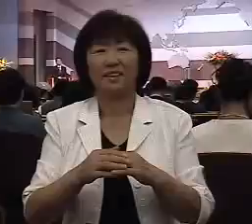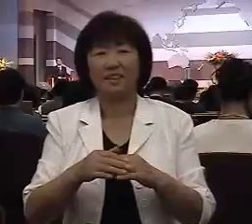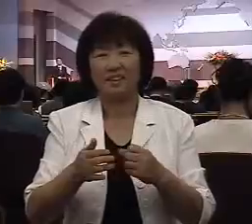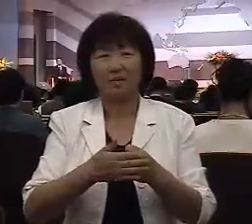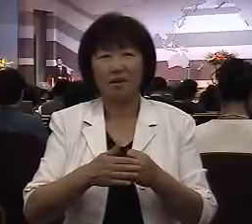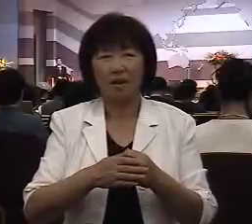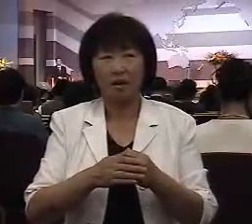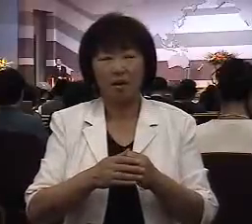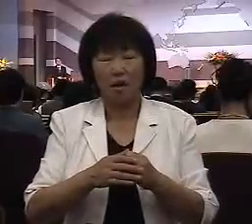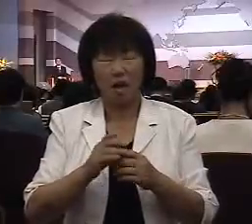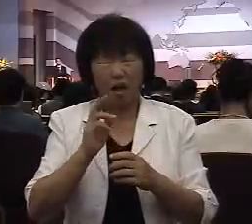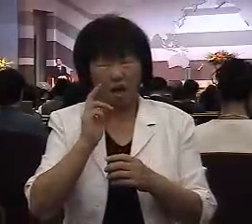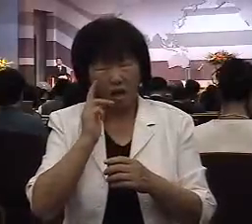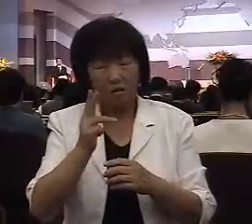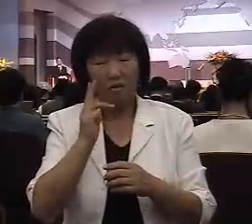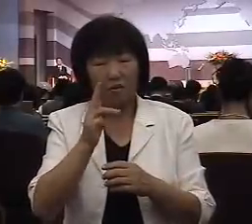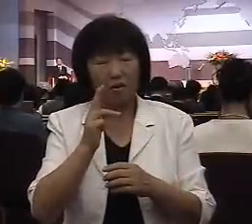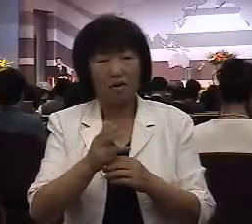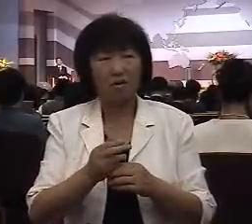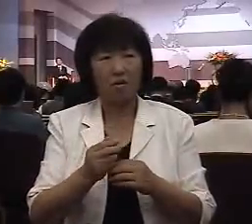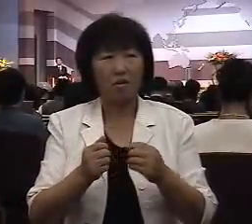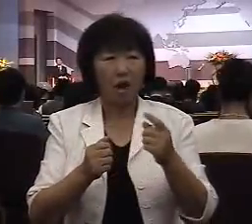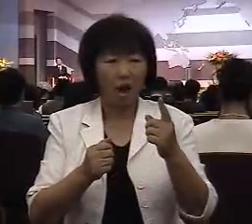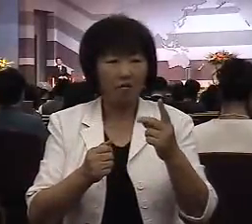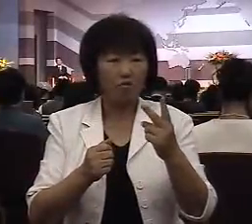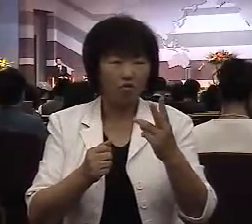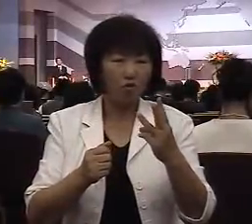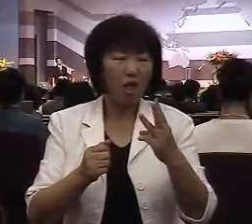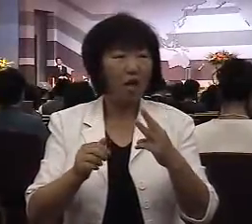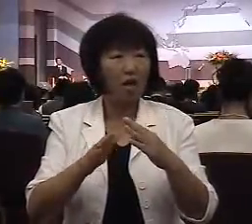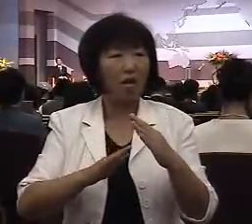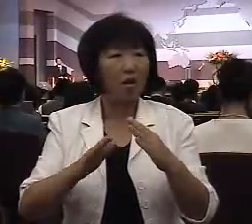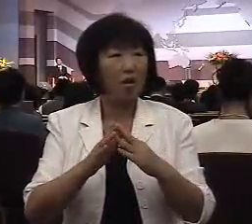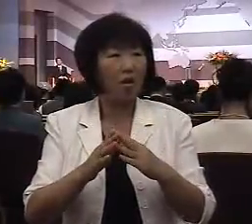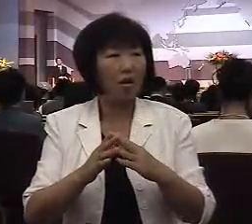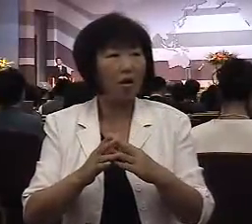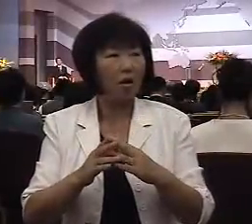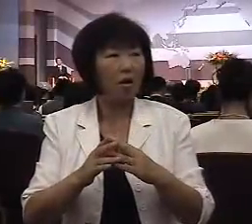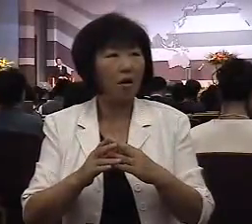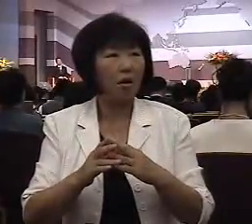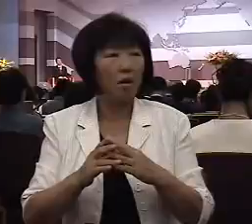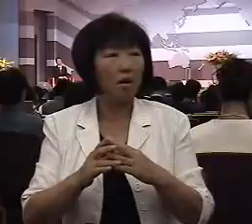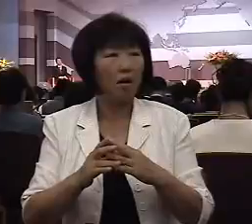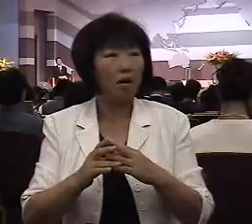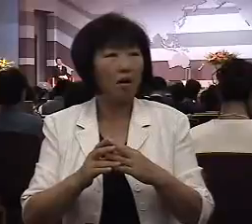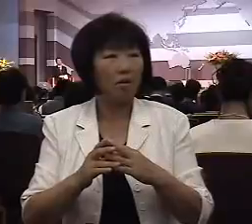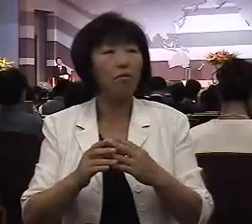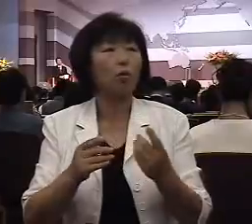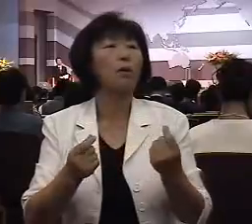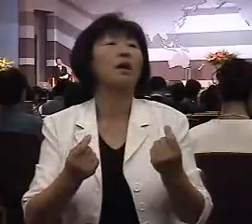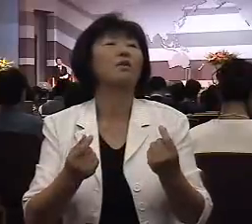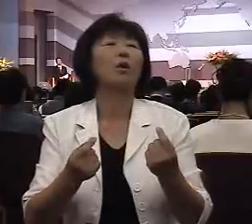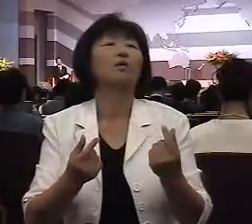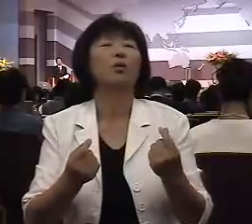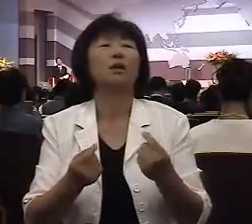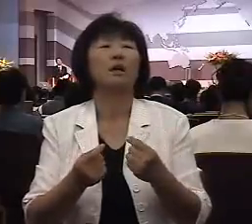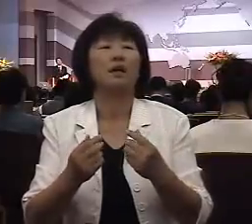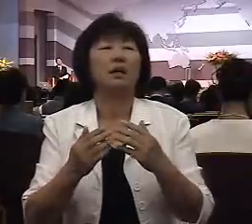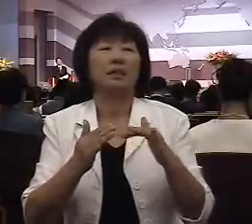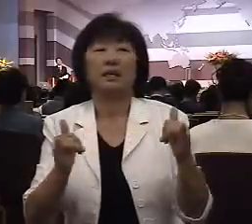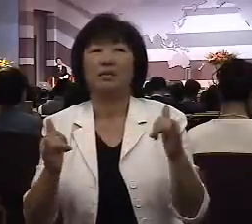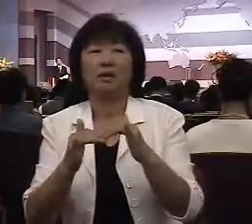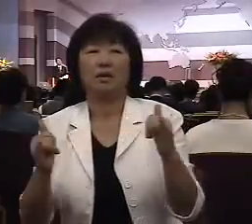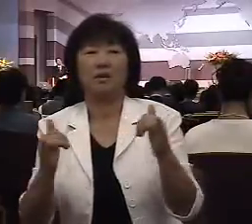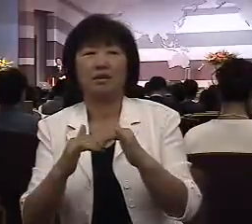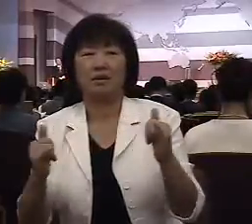함께 하시기를 기원합니다. 여러분 오늘 저는 이 공동체 나눔의 시간을 통해서 한 가지 또 중요한 업데이트 리포트를